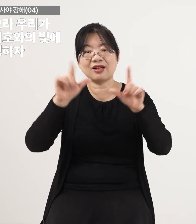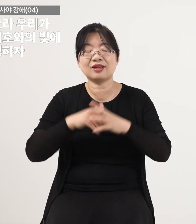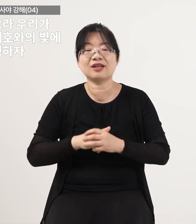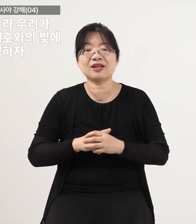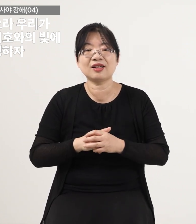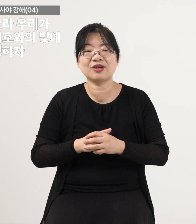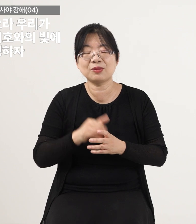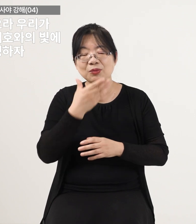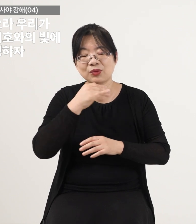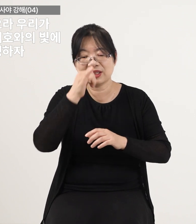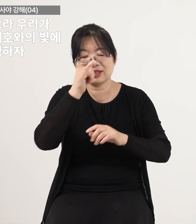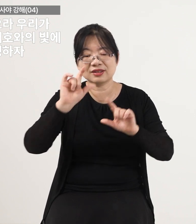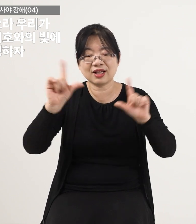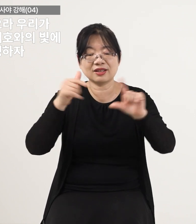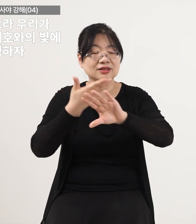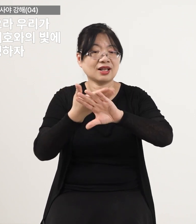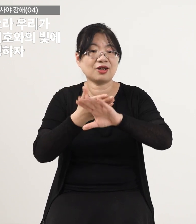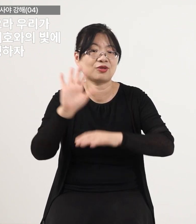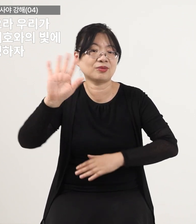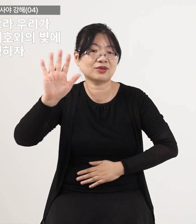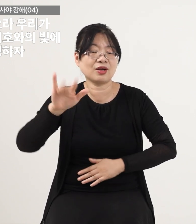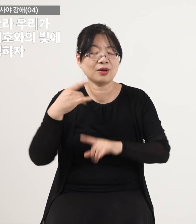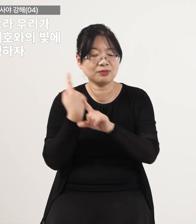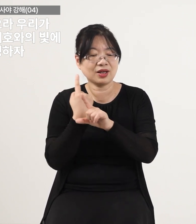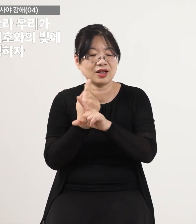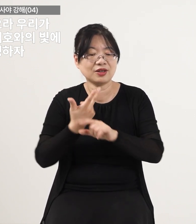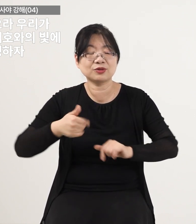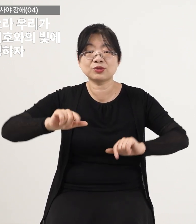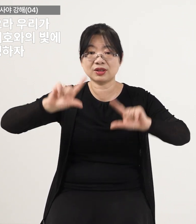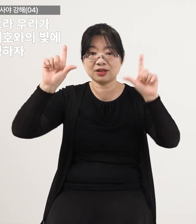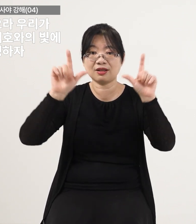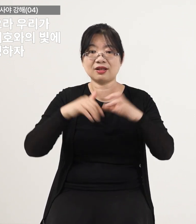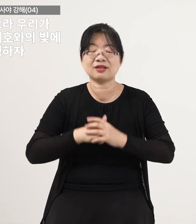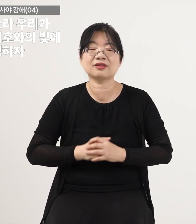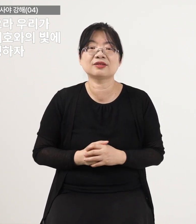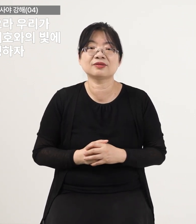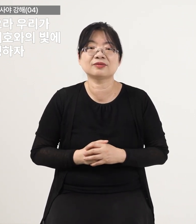길일이 따로 있어요? 매일 주님의 날이죠. 네?